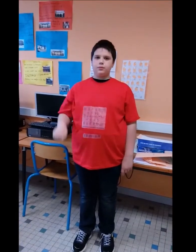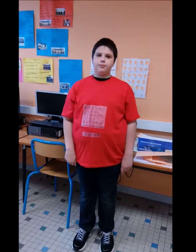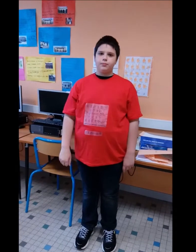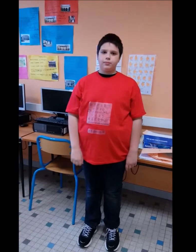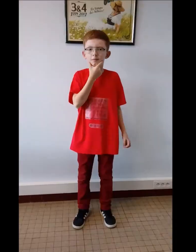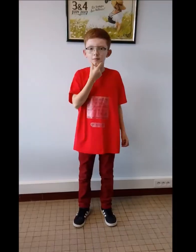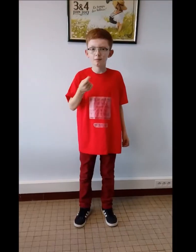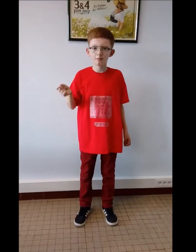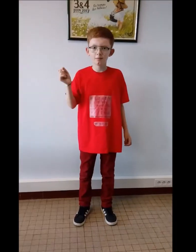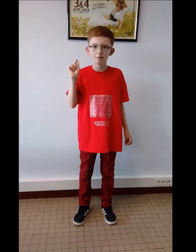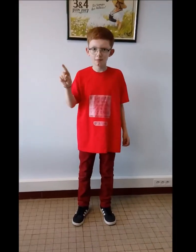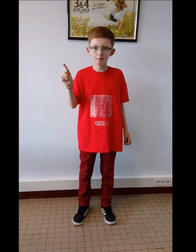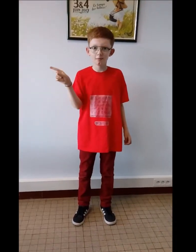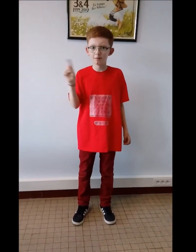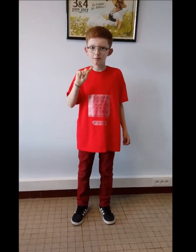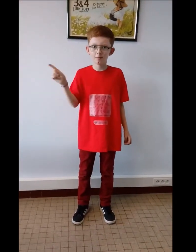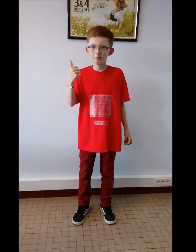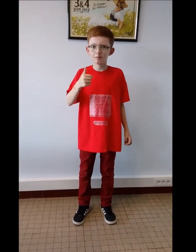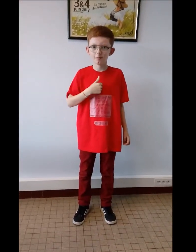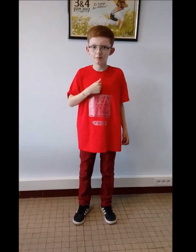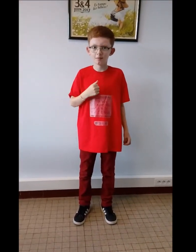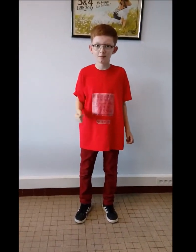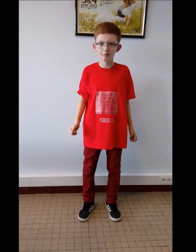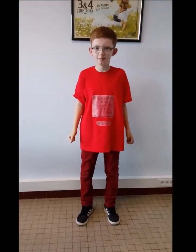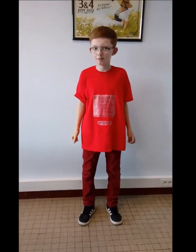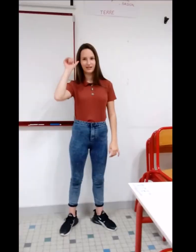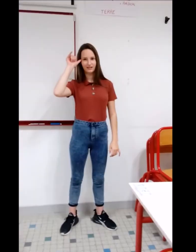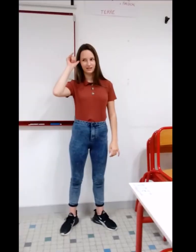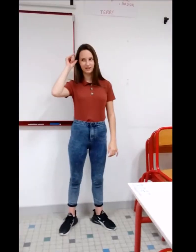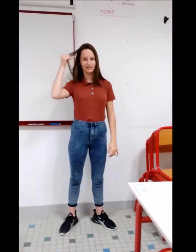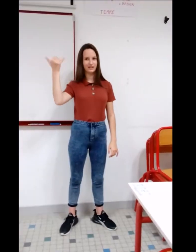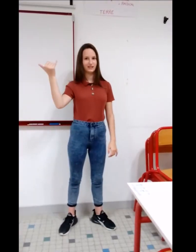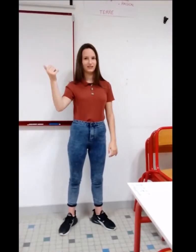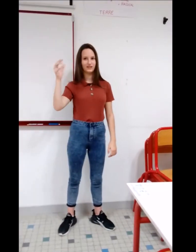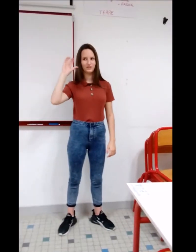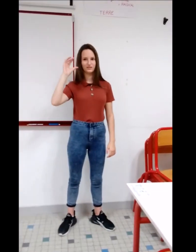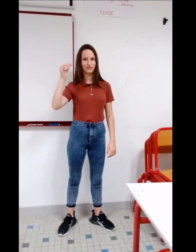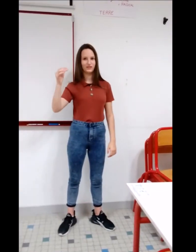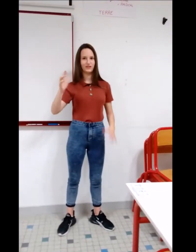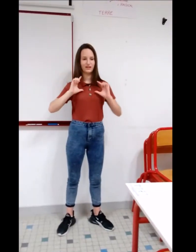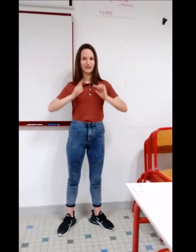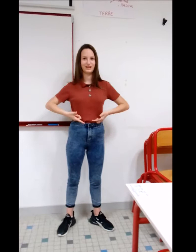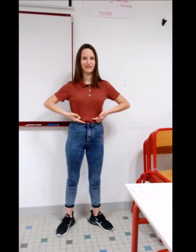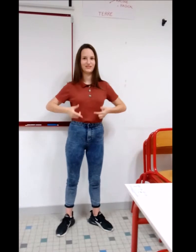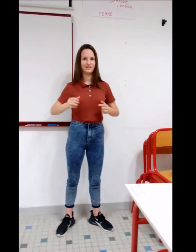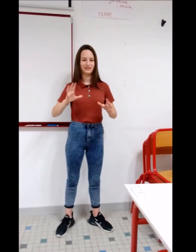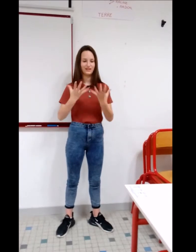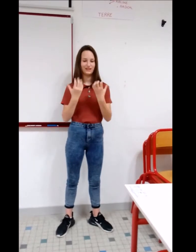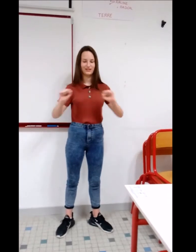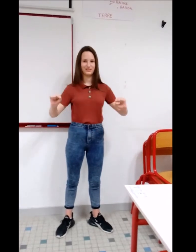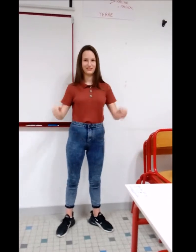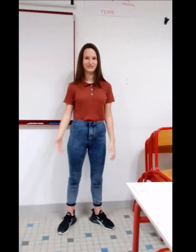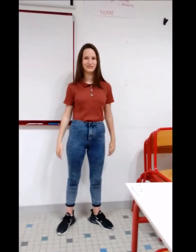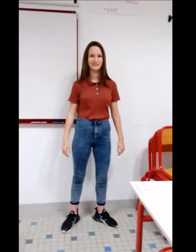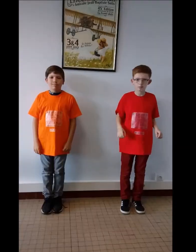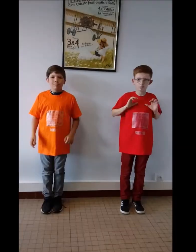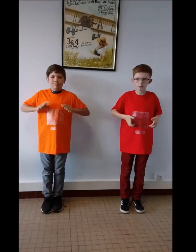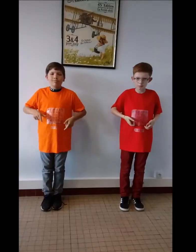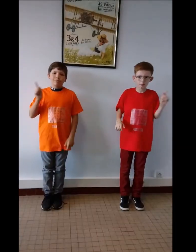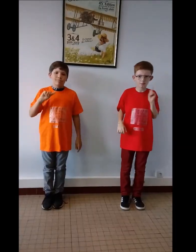C'est sympa, mais c'est sans moi. Oui, j'ai eu cette idée folle, un jour d'éviter l'école. On ne veut